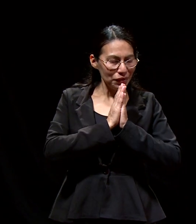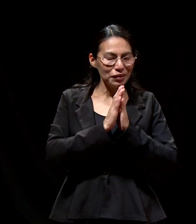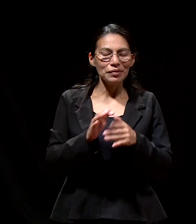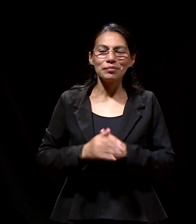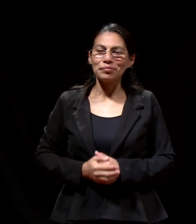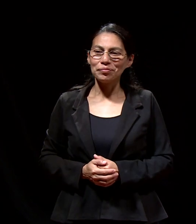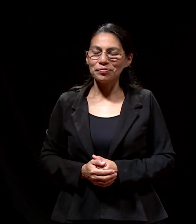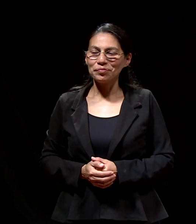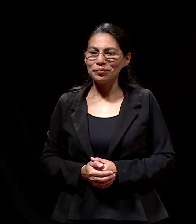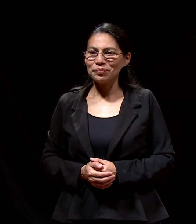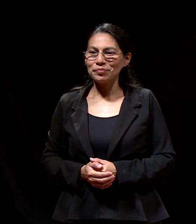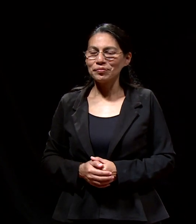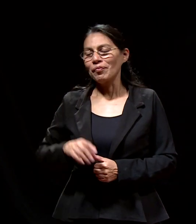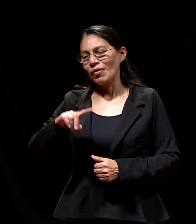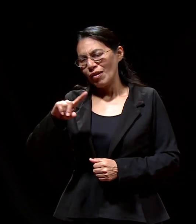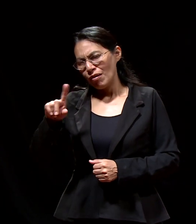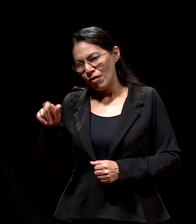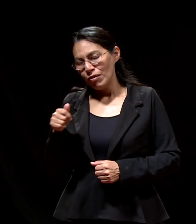posteriormente